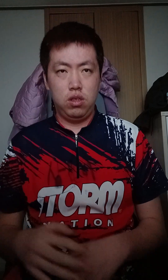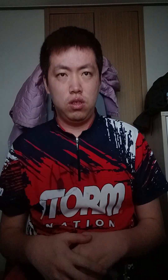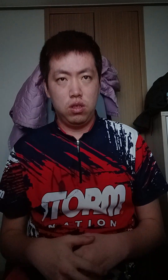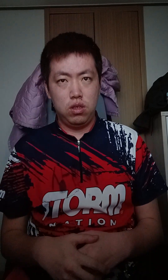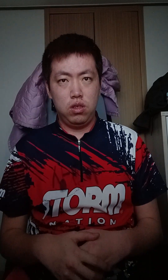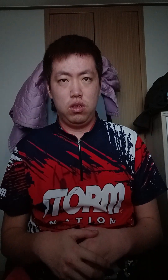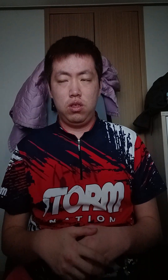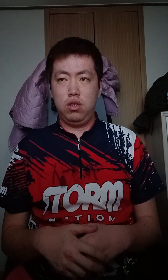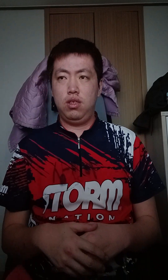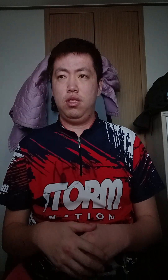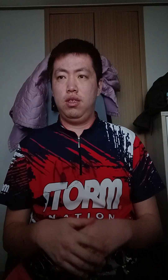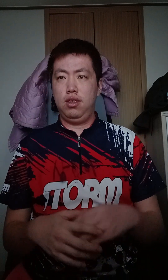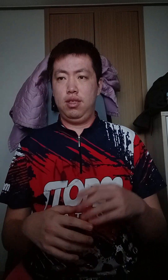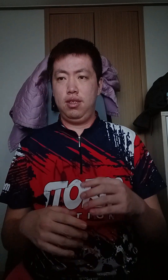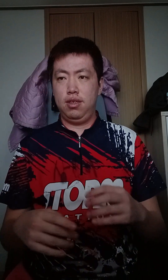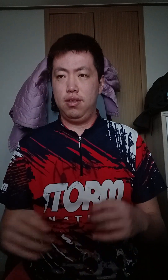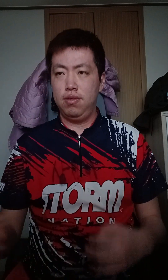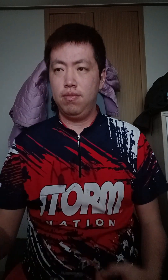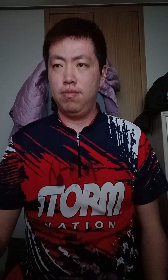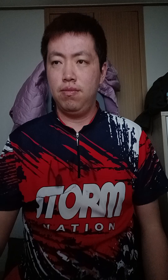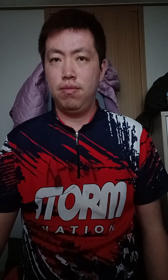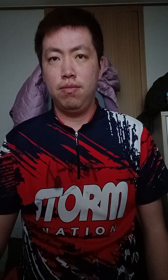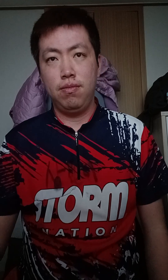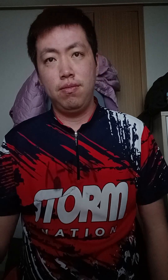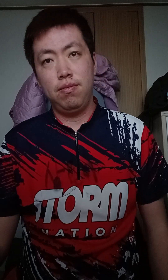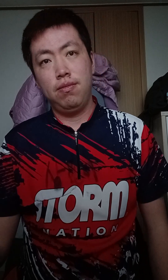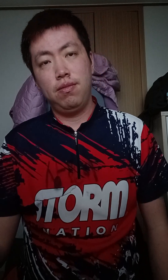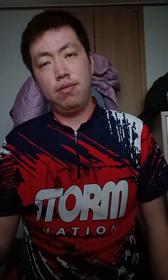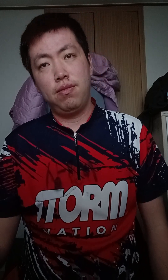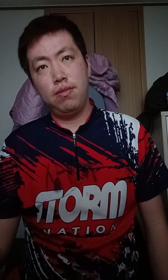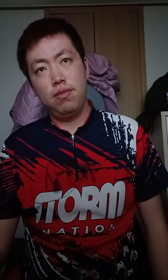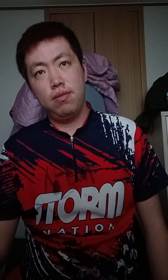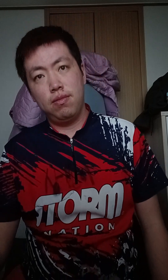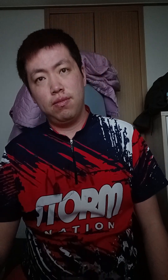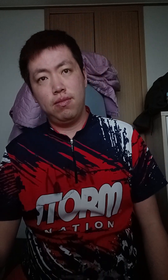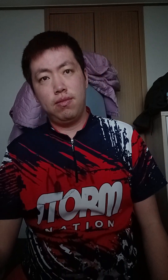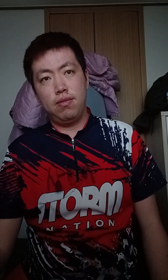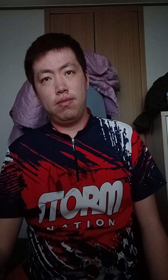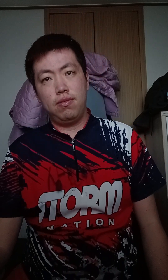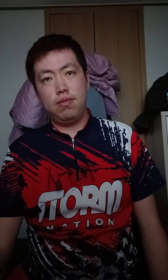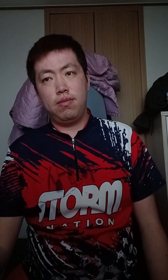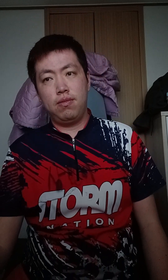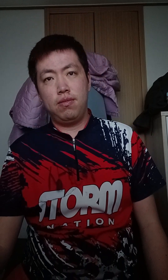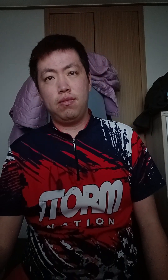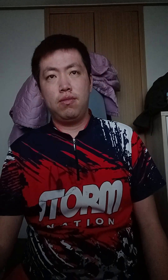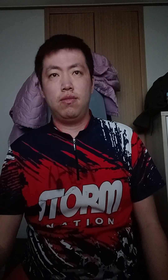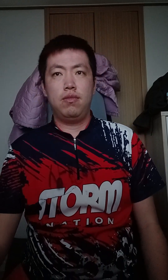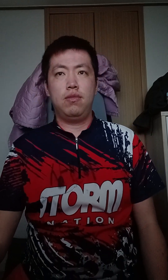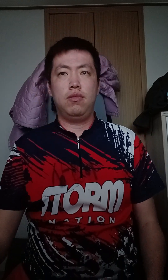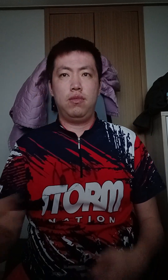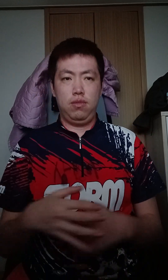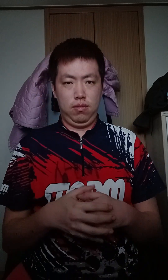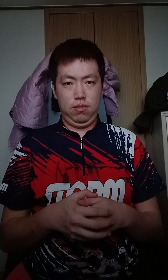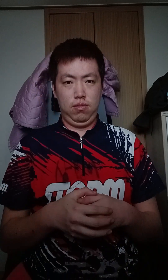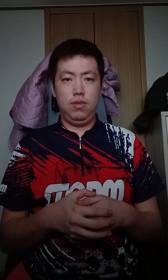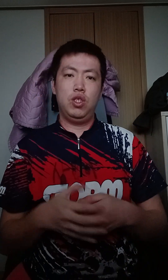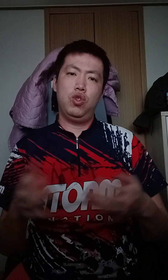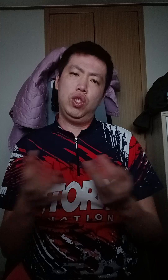하루 단 10분 휴대폰 보는 시간을 줄인다면 매일 밤 11시 59분마다 약 7만 원을 받을. 부모에게